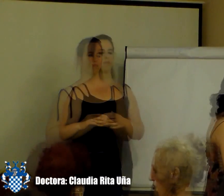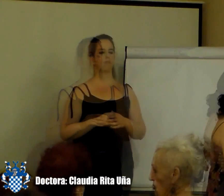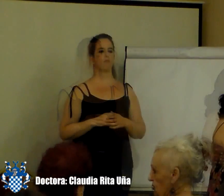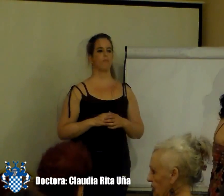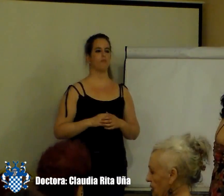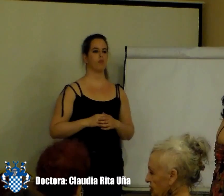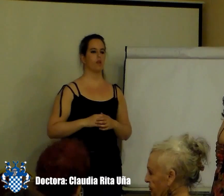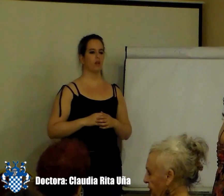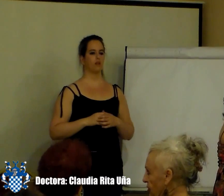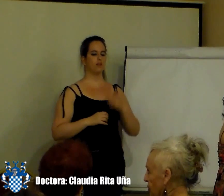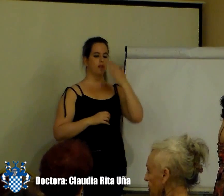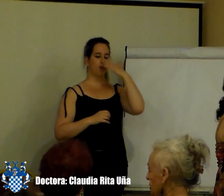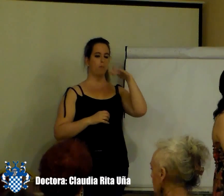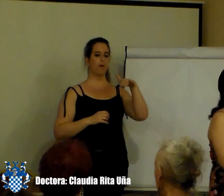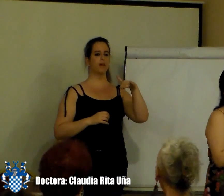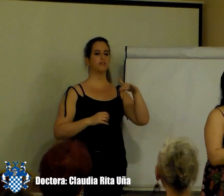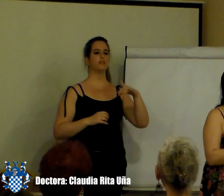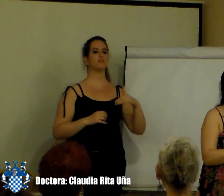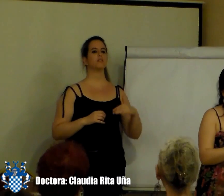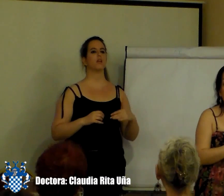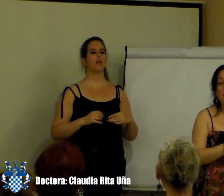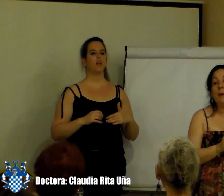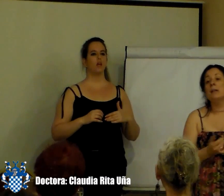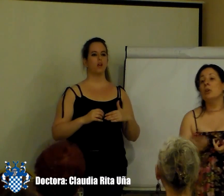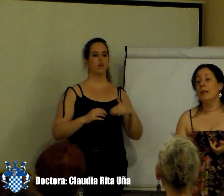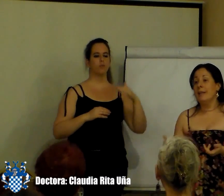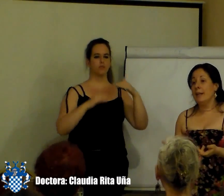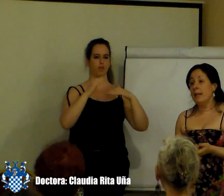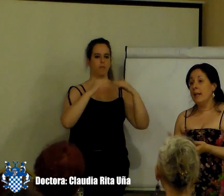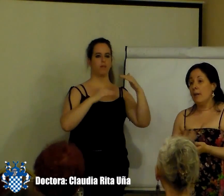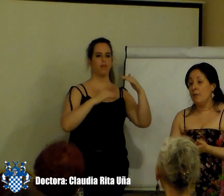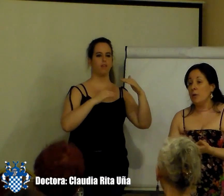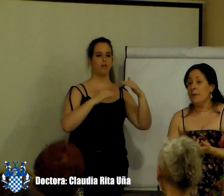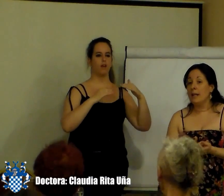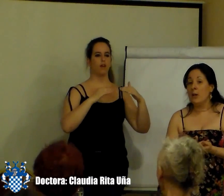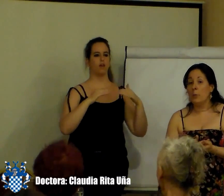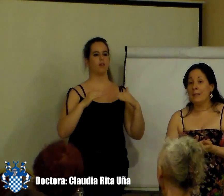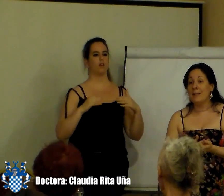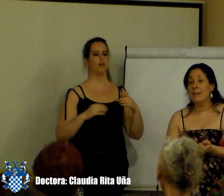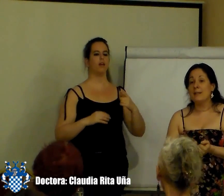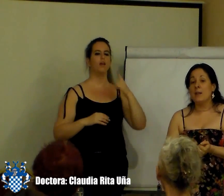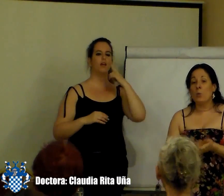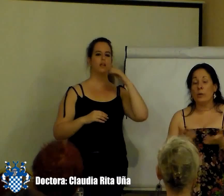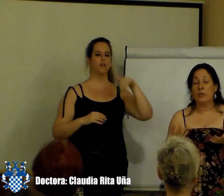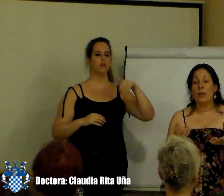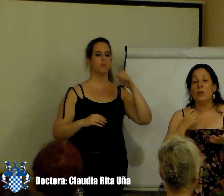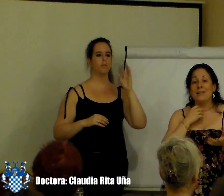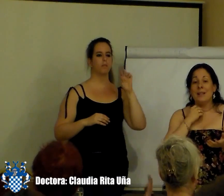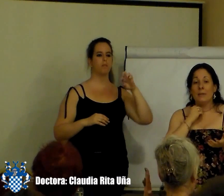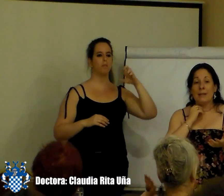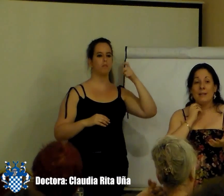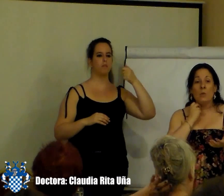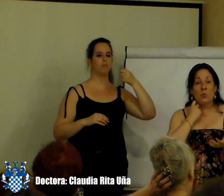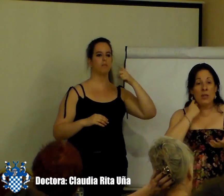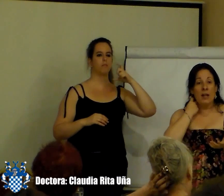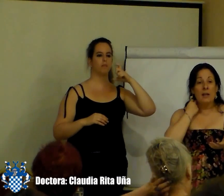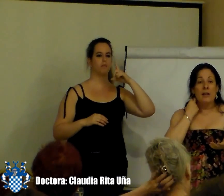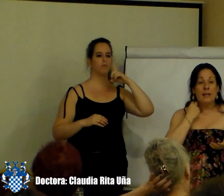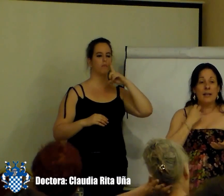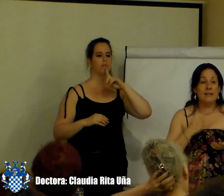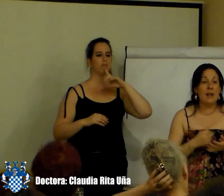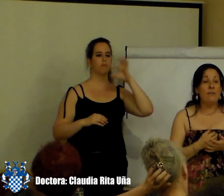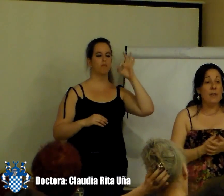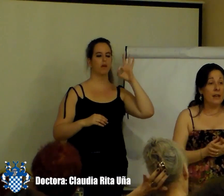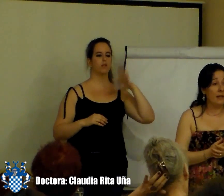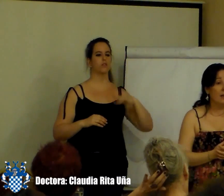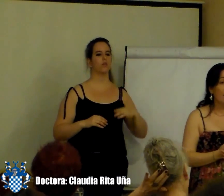Bueno, y después, ¿cómo se mide el impacto que tiene la fibromialgia en los pacientes? Hay un cuestionario que es el que más se usa, que